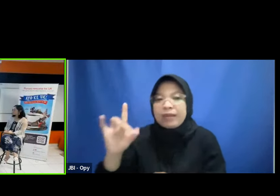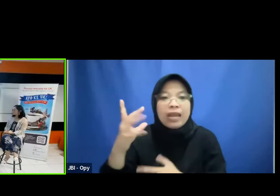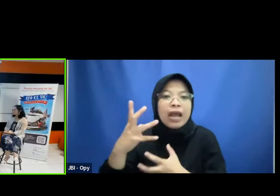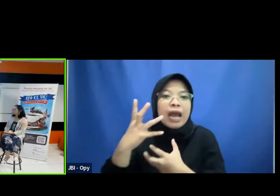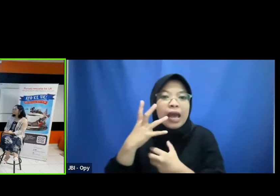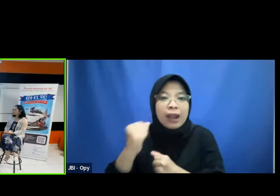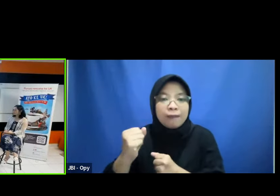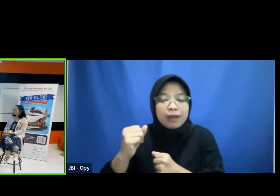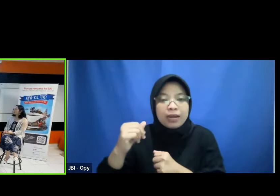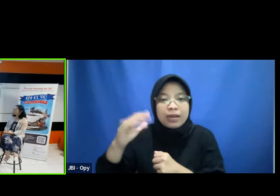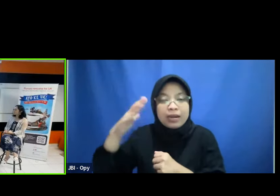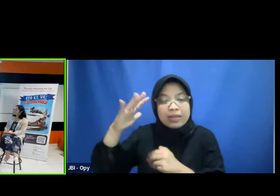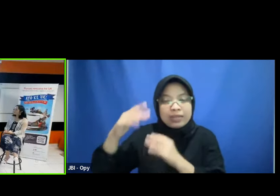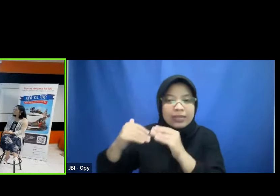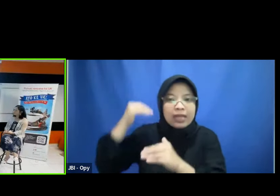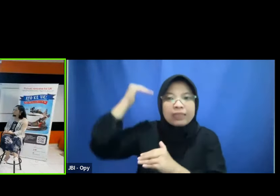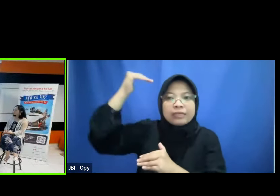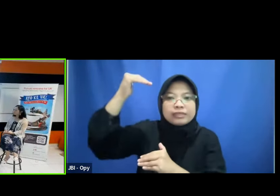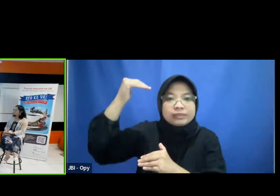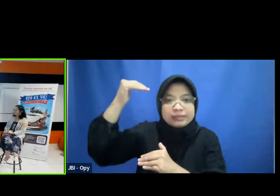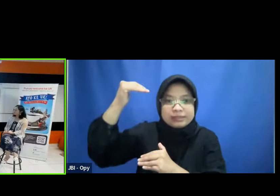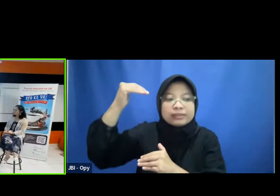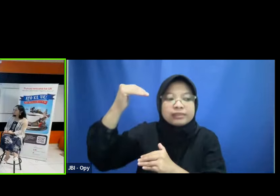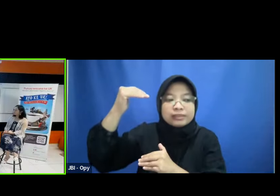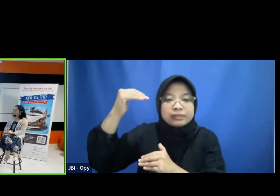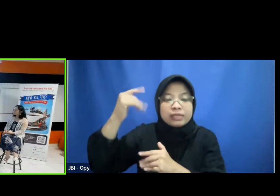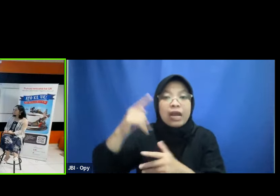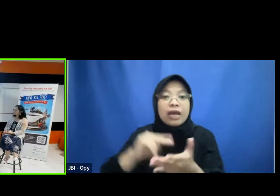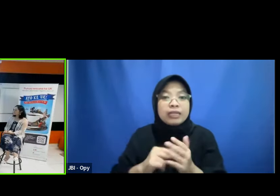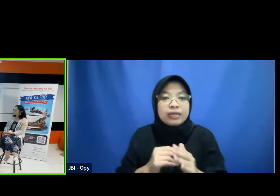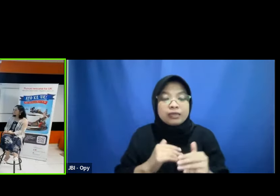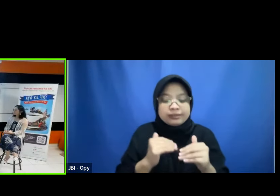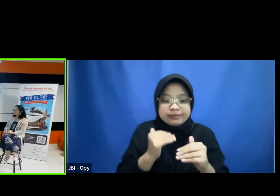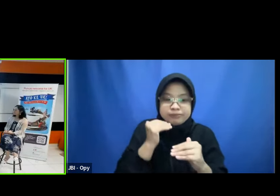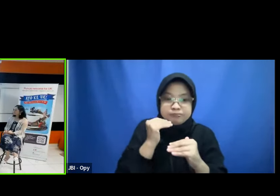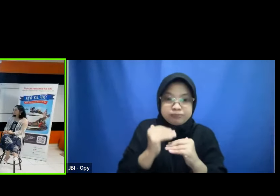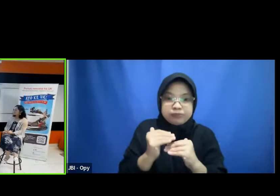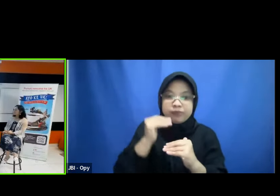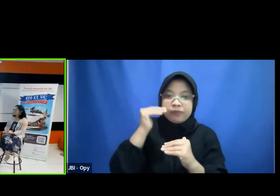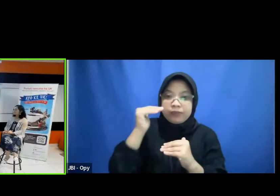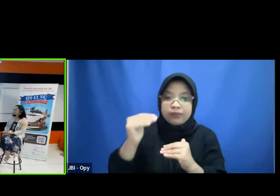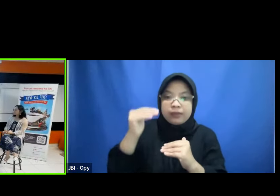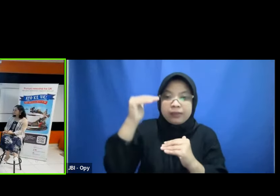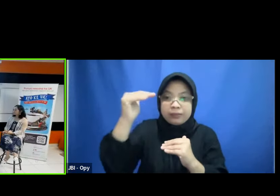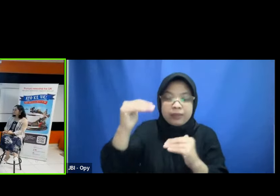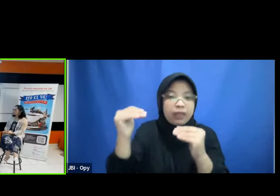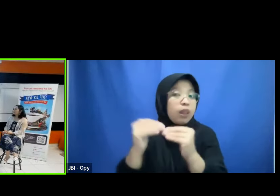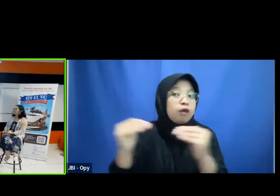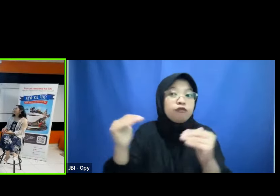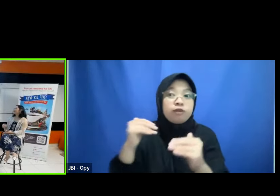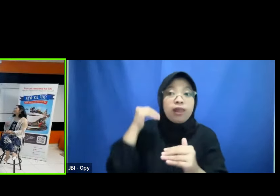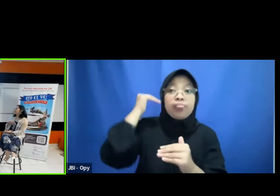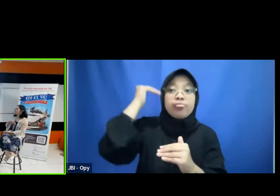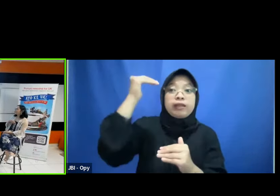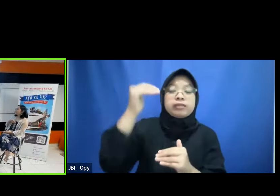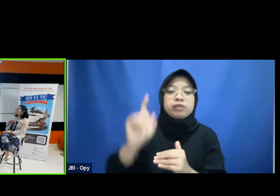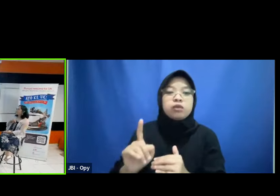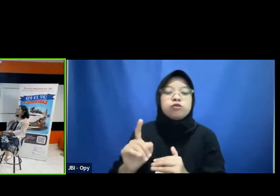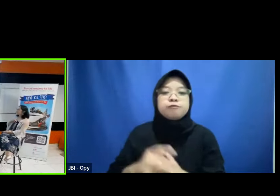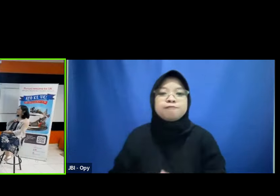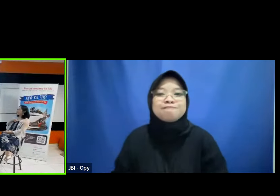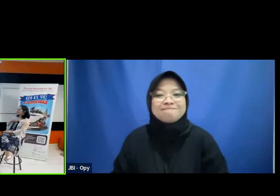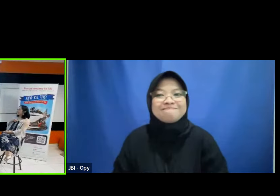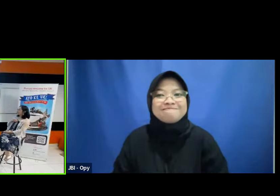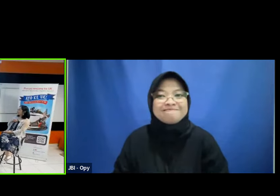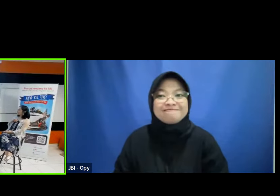atas rata-rata karena ituin one step atau satu lel di atas itu kira-kira gitu oke Thank you